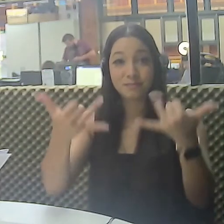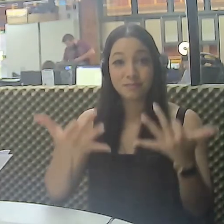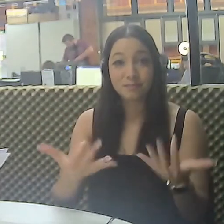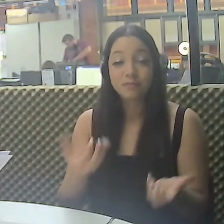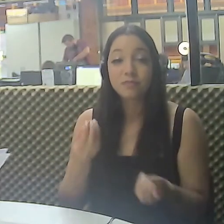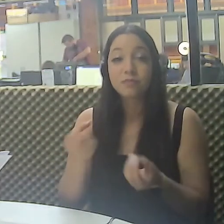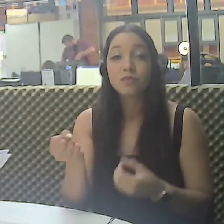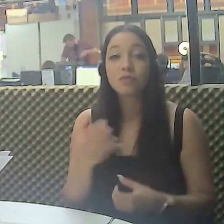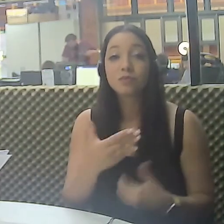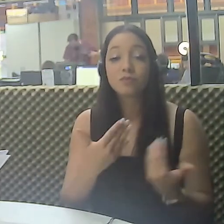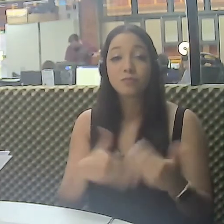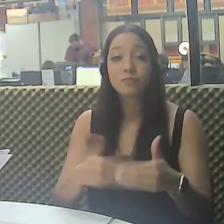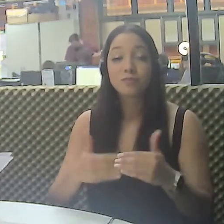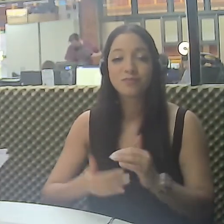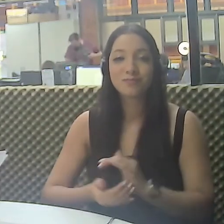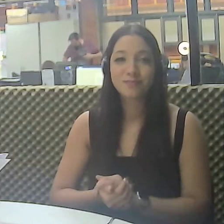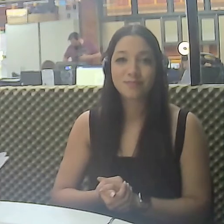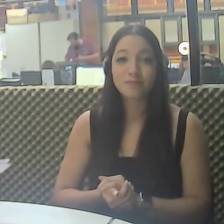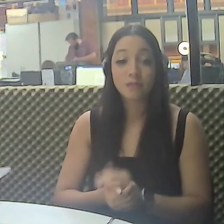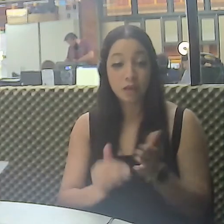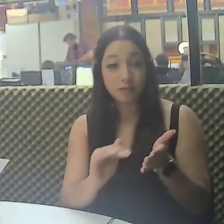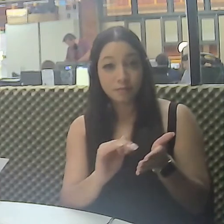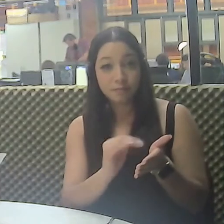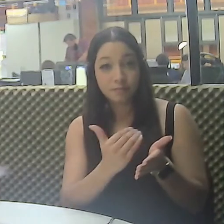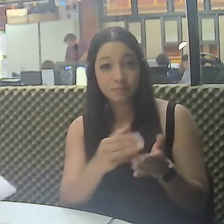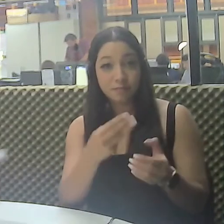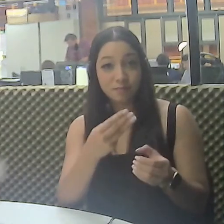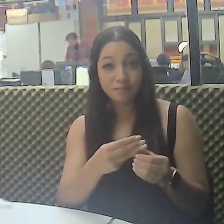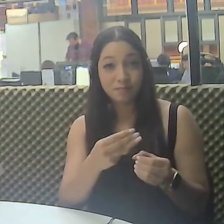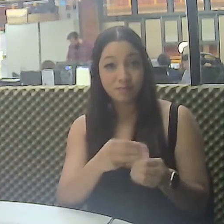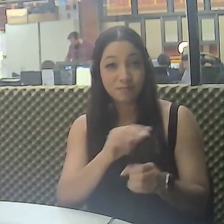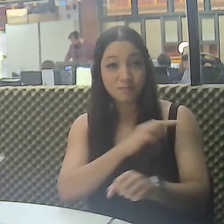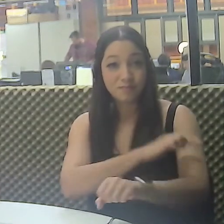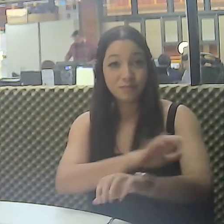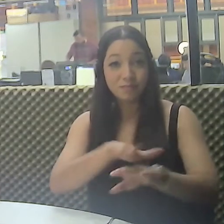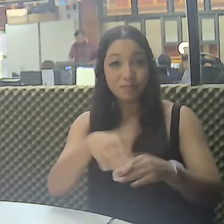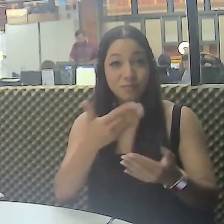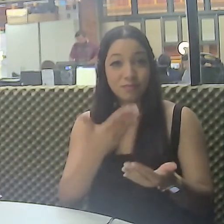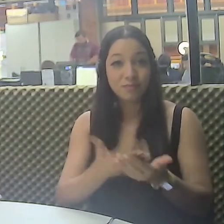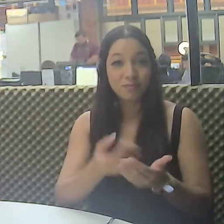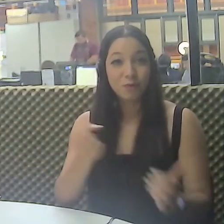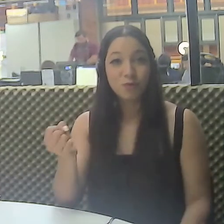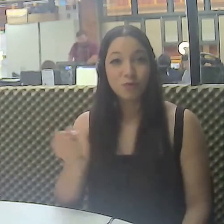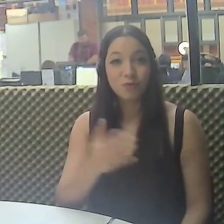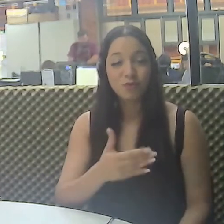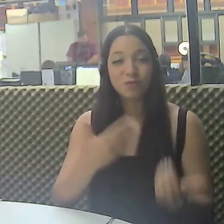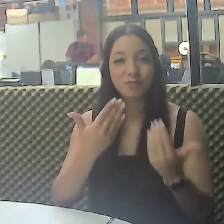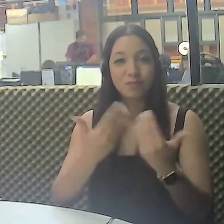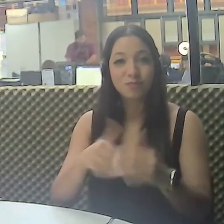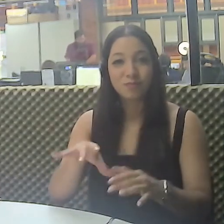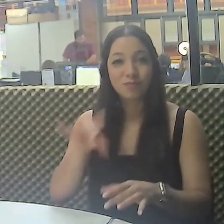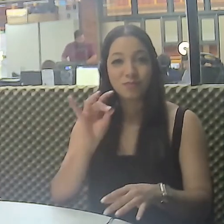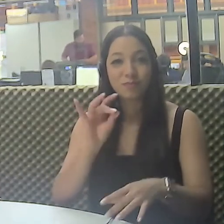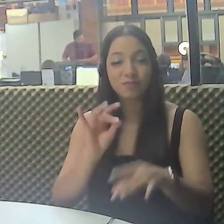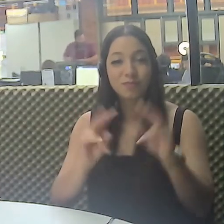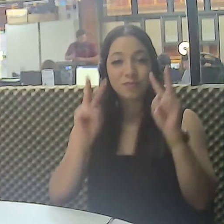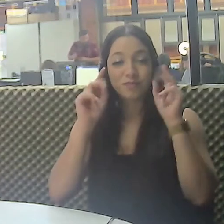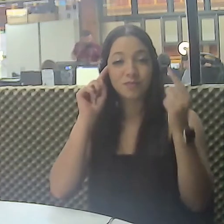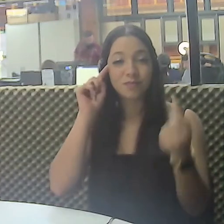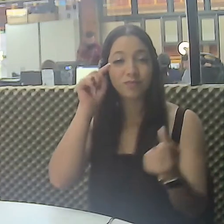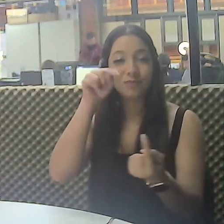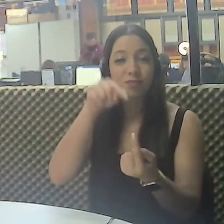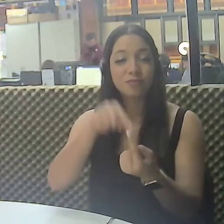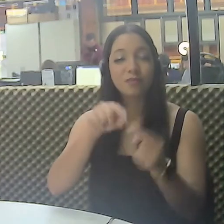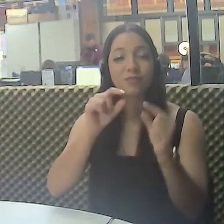esse novo processo. A Secretaria Municipal de Educação abriu esse novo processo seletivo, tendo em vista que